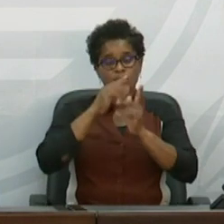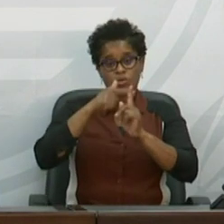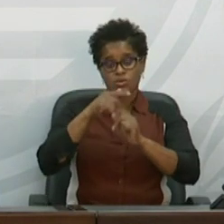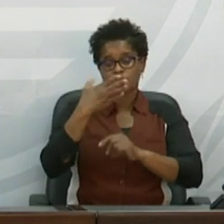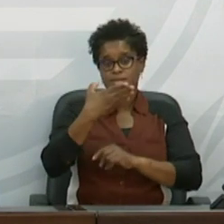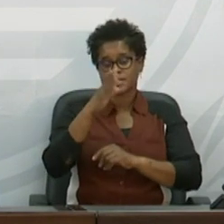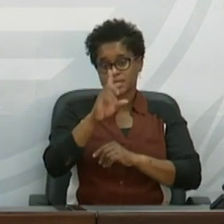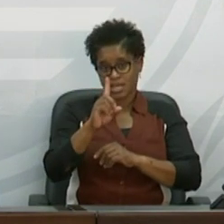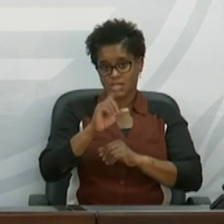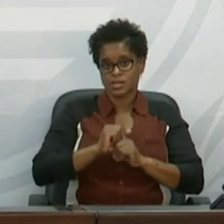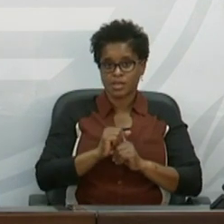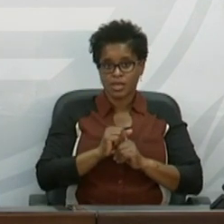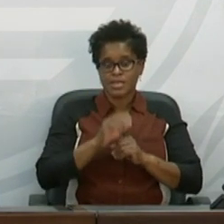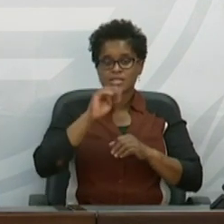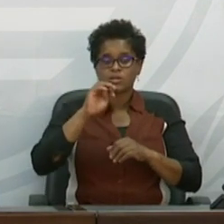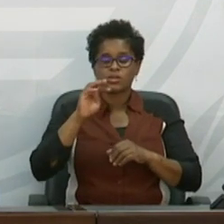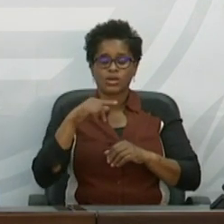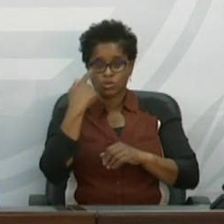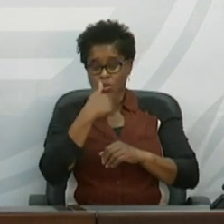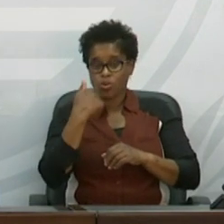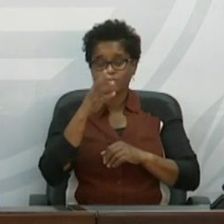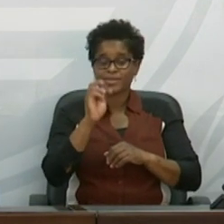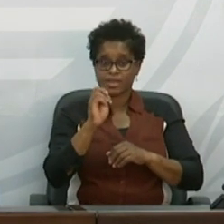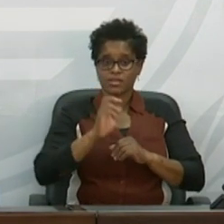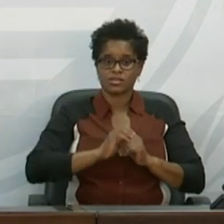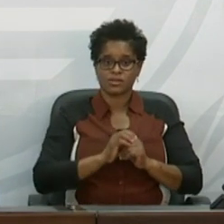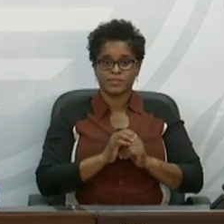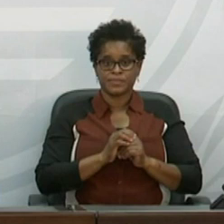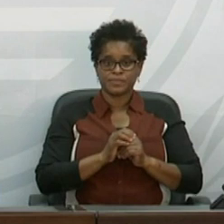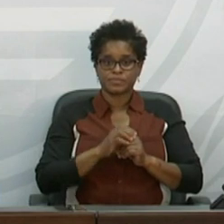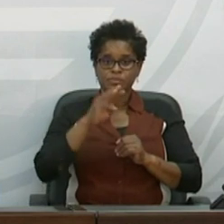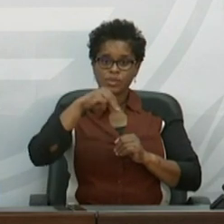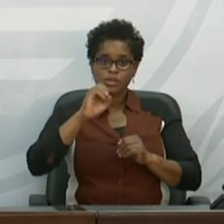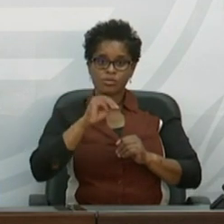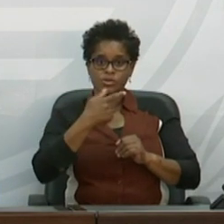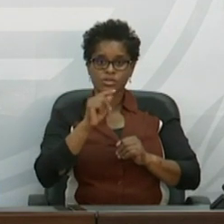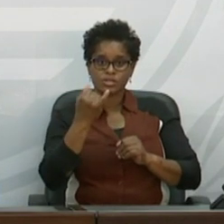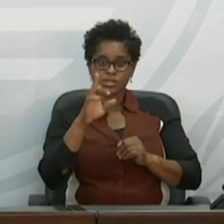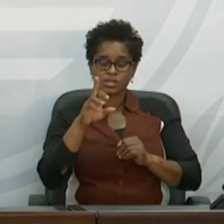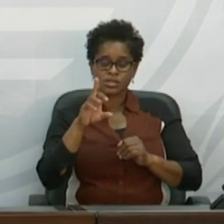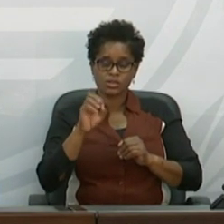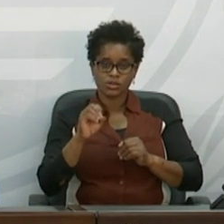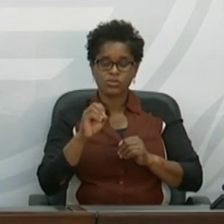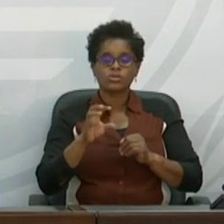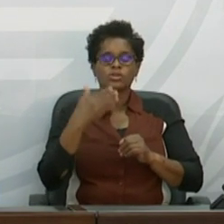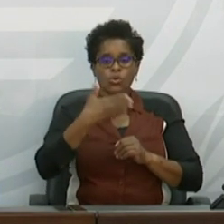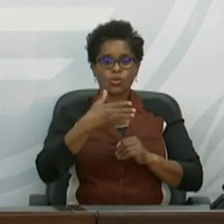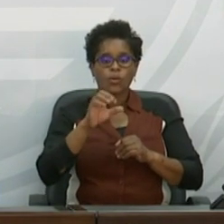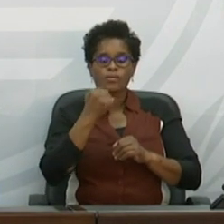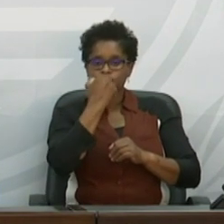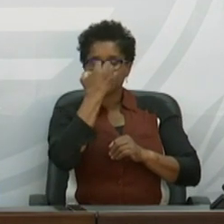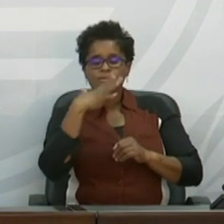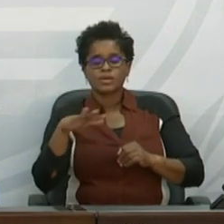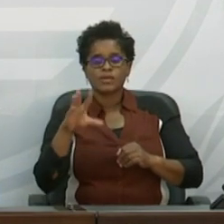Cruz tem 6, São Lourenço dos Órgãos tem 3, Mosteiros tem 1, Brava tem